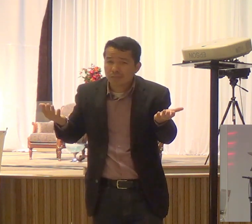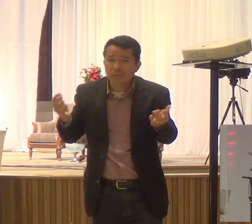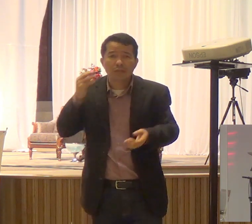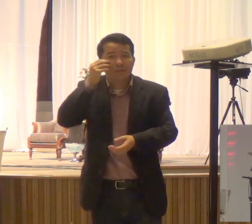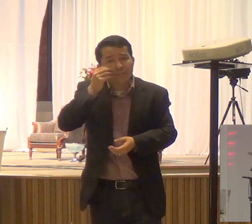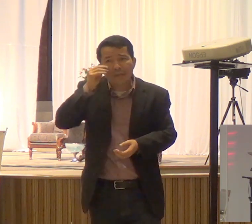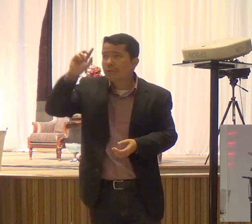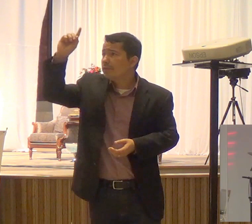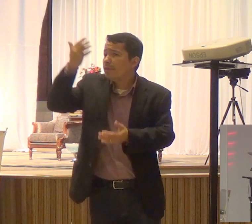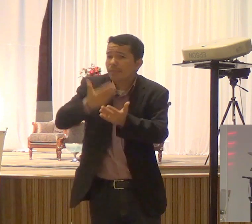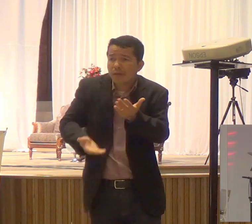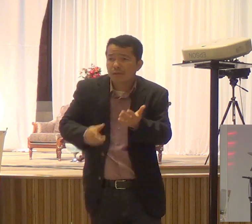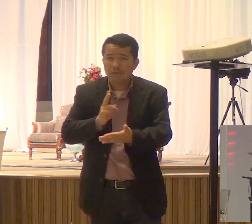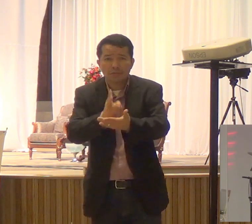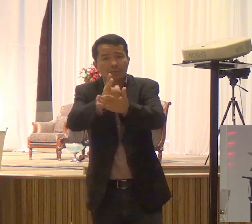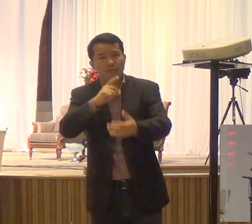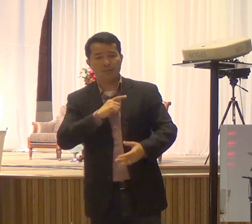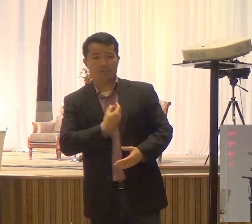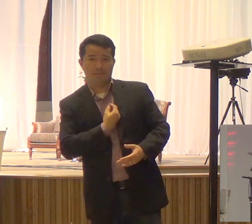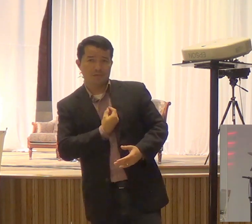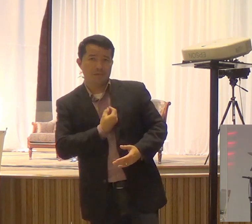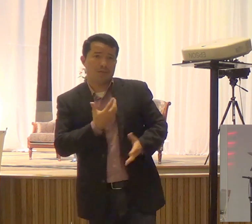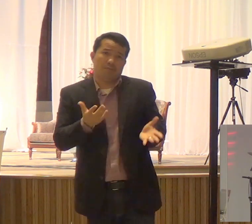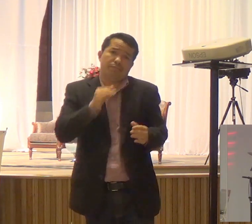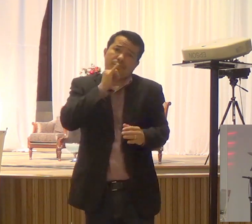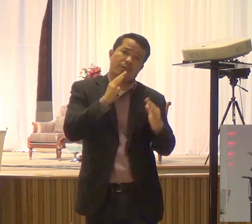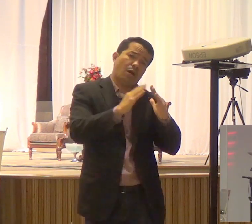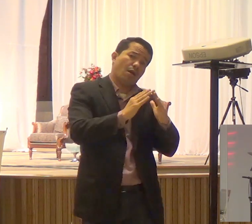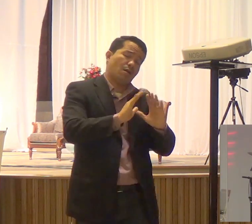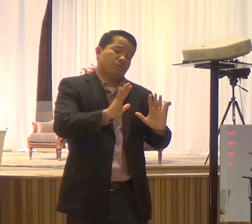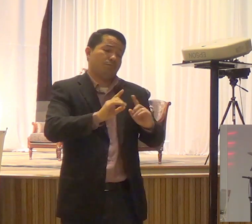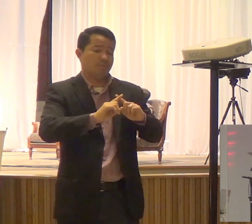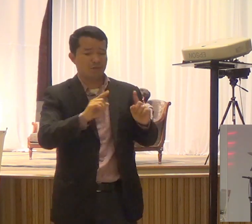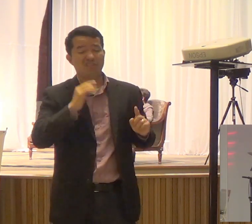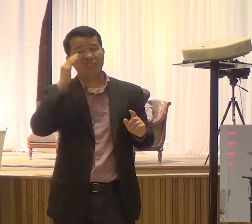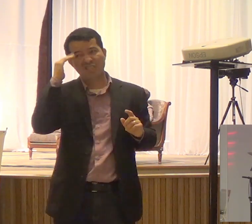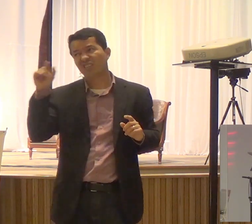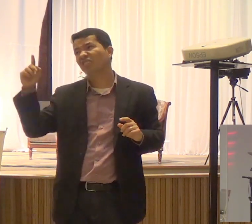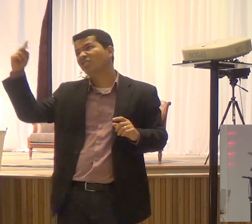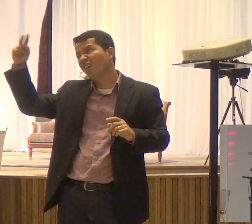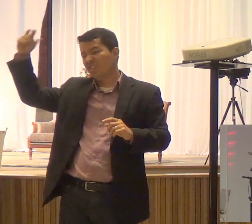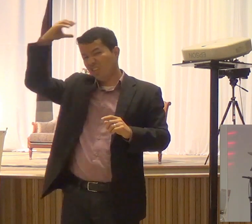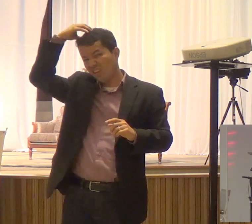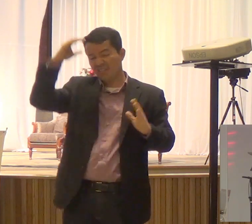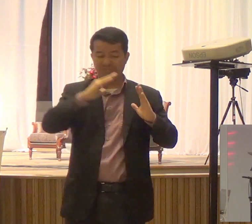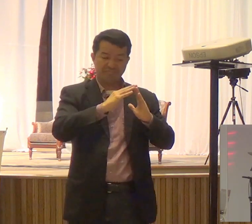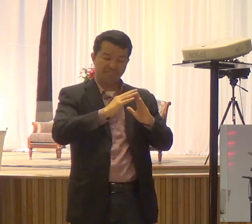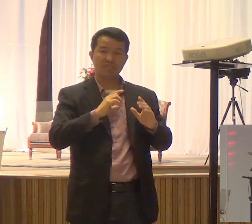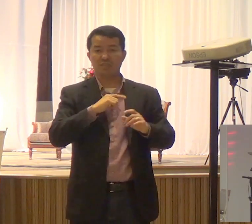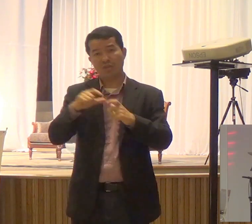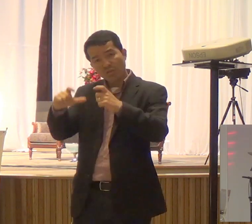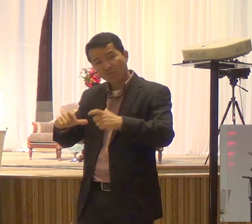à margem. Eles tinham as suas casas, mas aquilo não era seu. Eles tinham um lugar, mas aquilo não era o seu